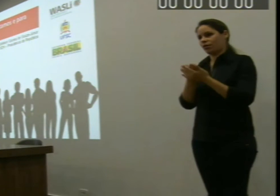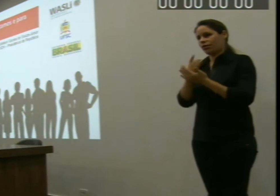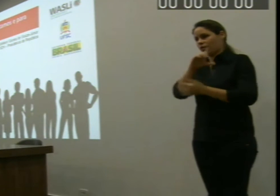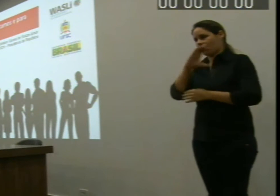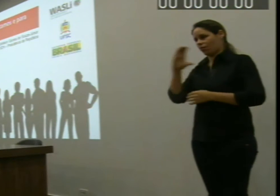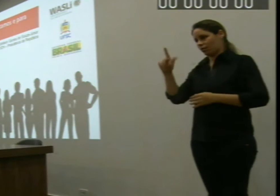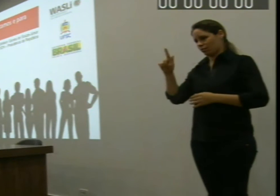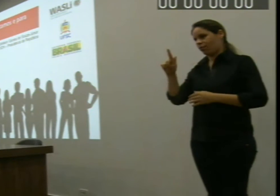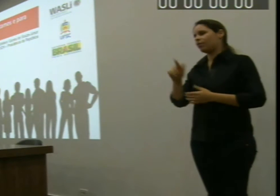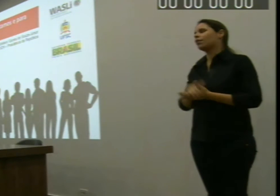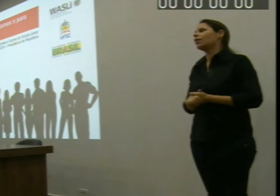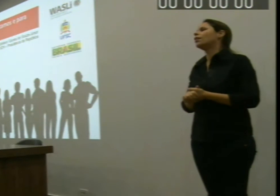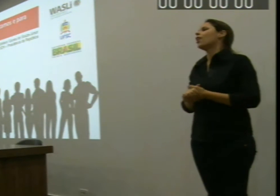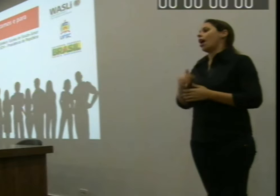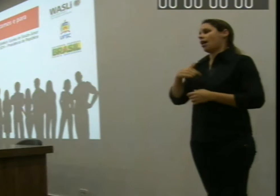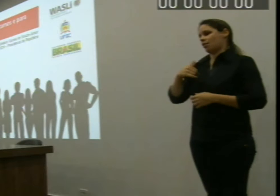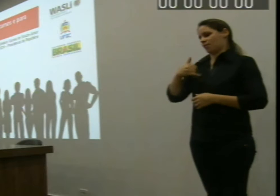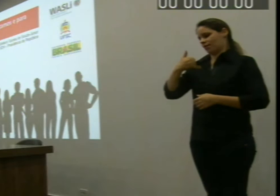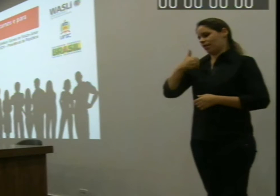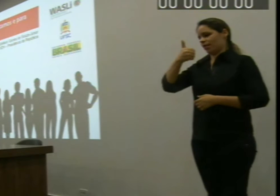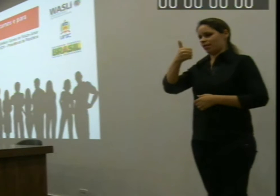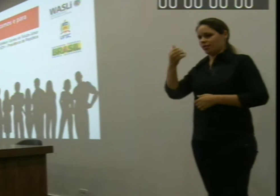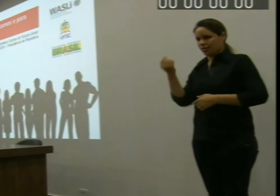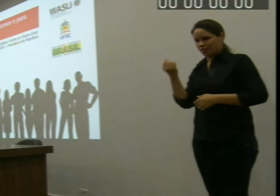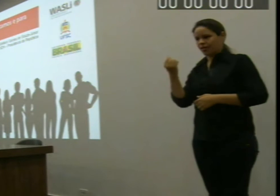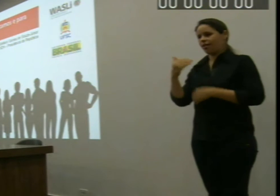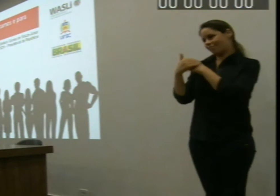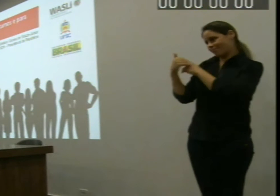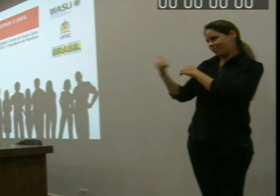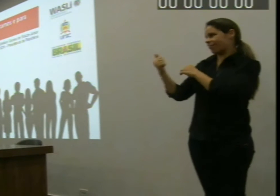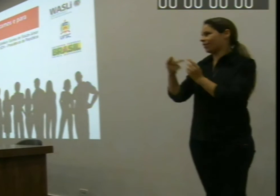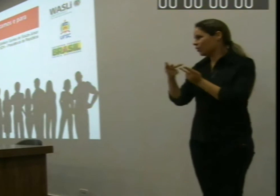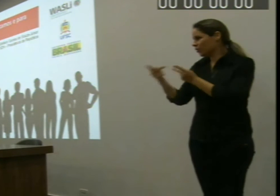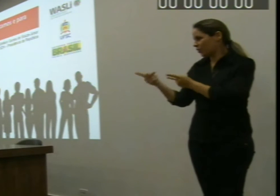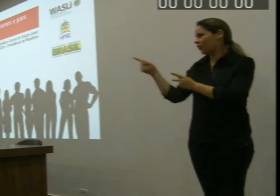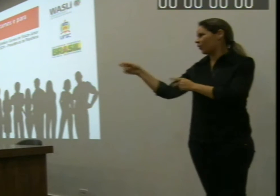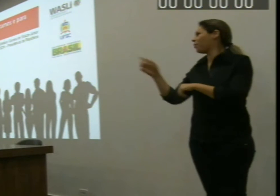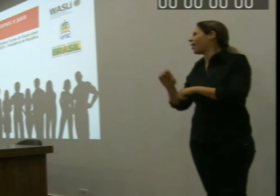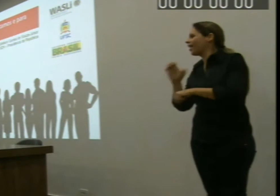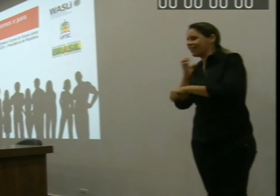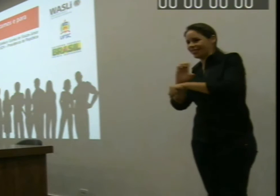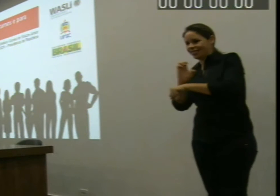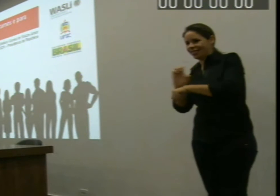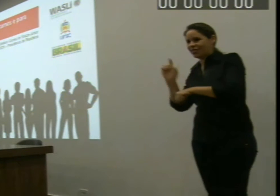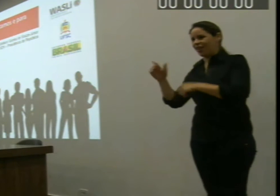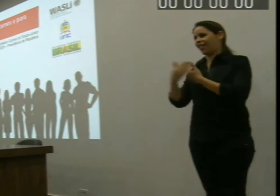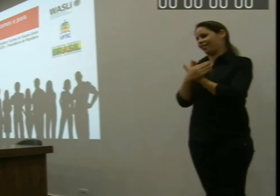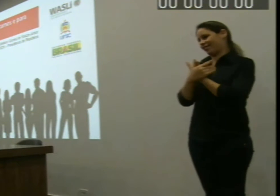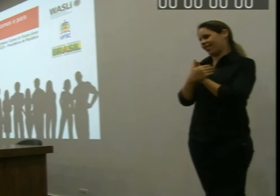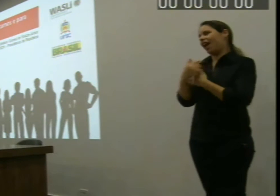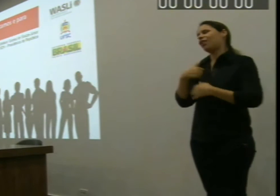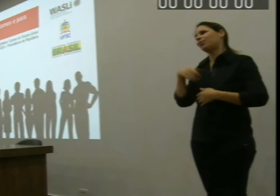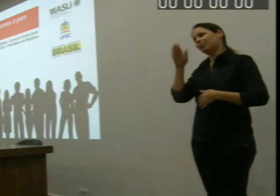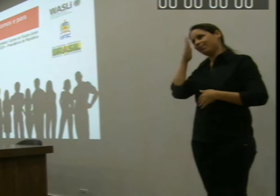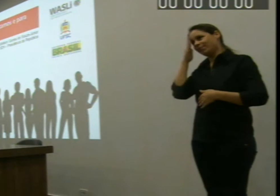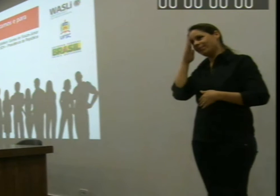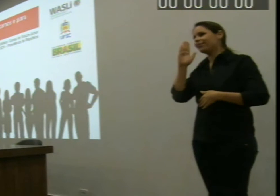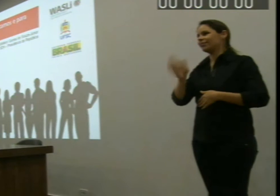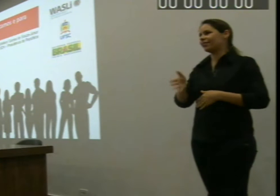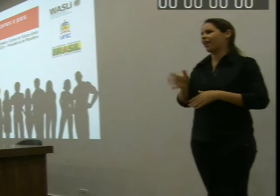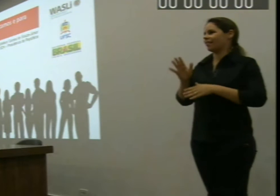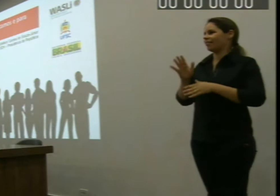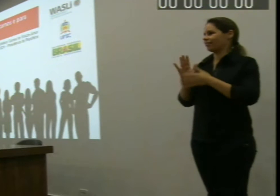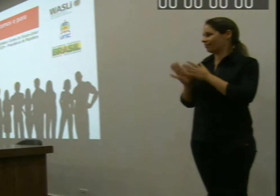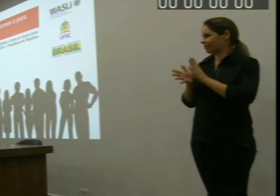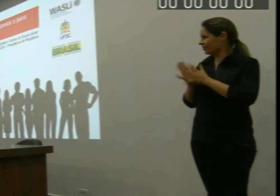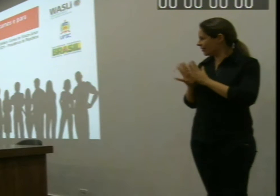a professora Shirley me convidou para ir trabalhar com ela como estagiário lá no seada né Eu já sabia língua de sinais a ela animada